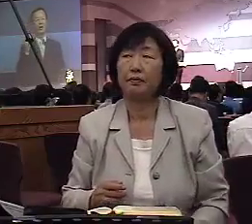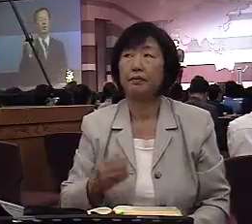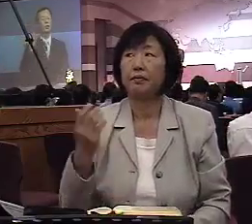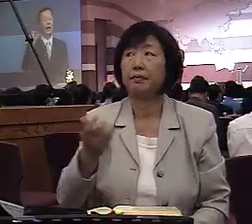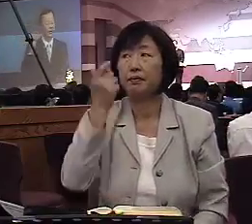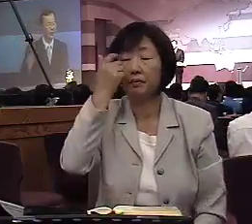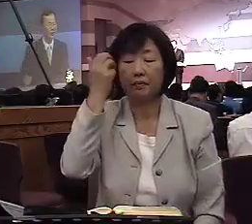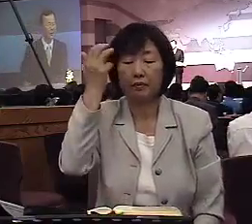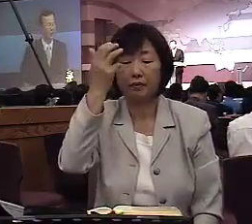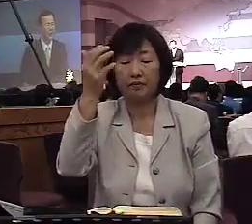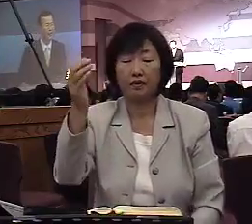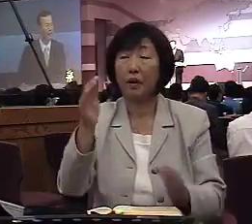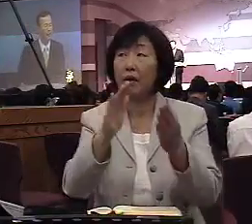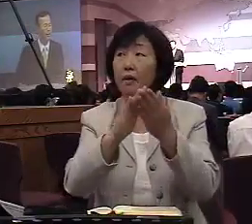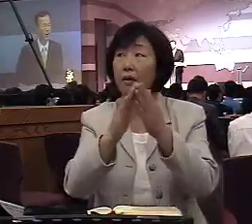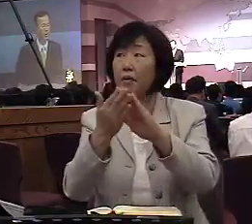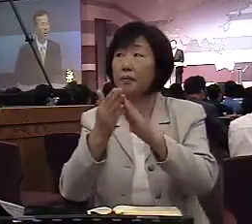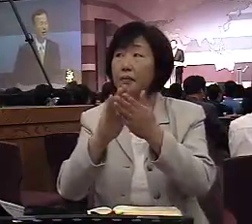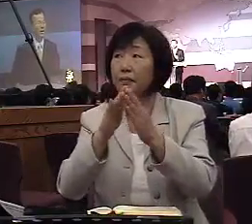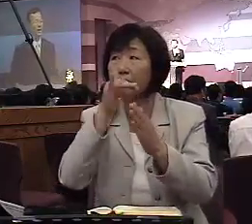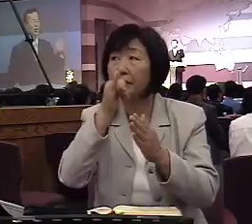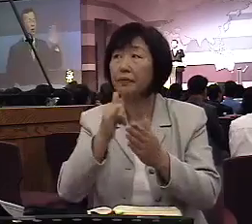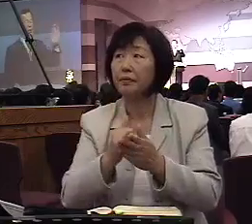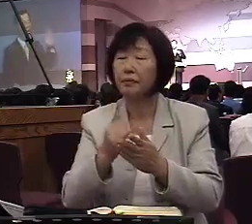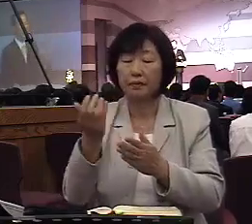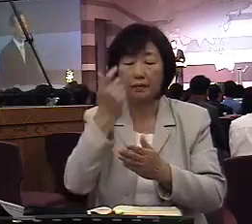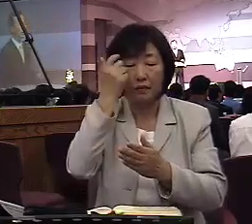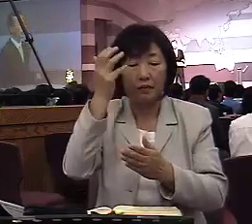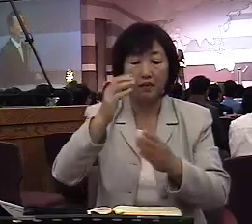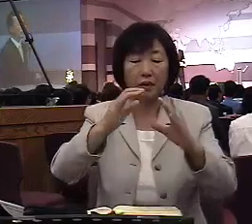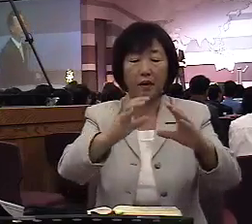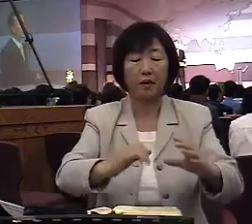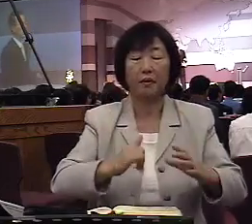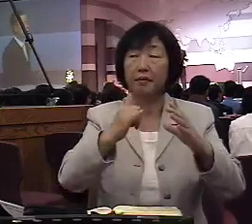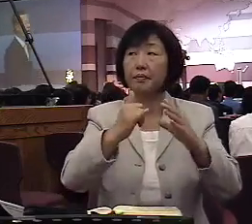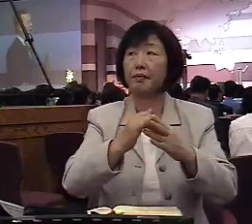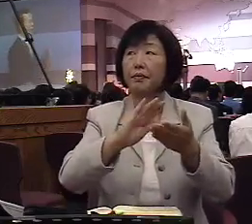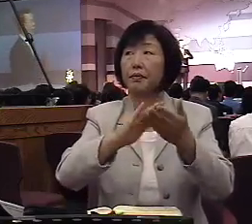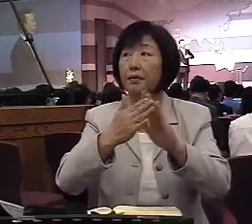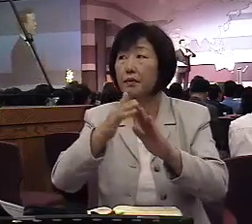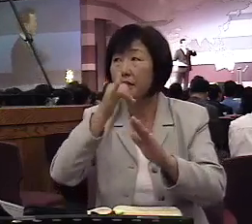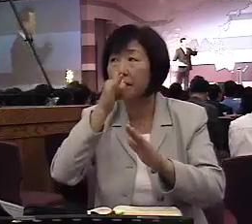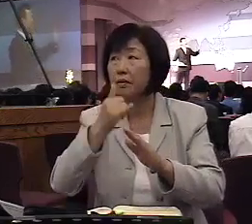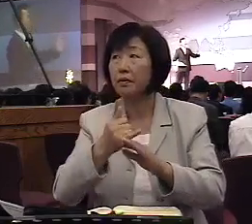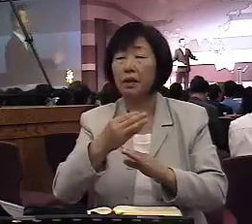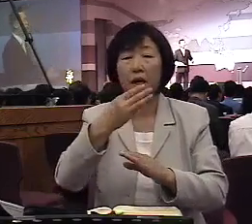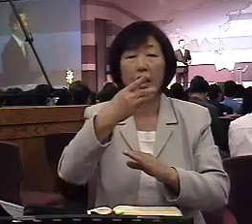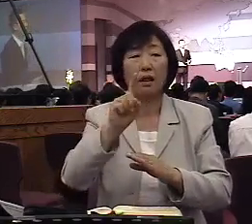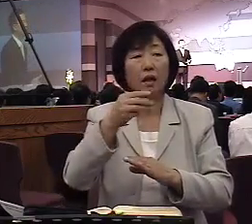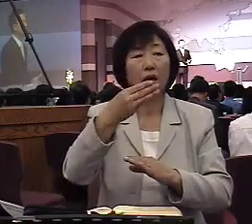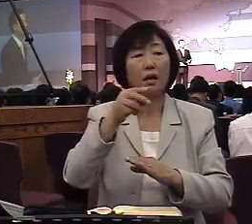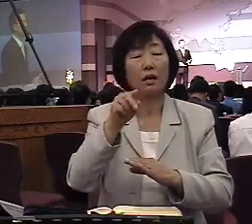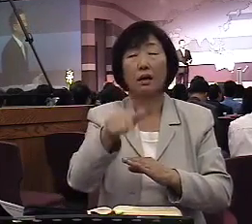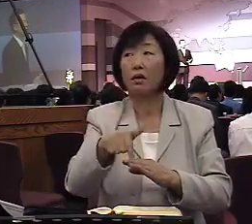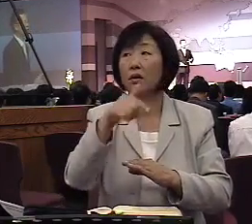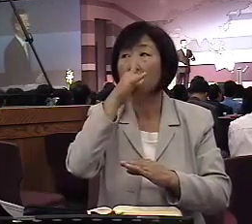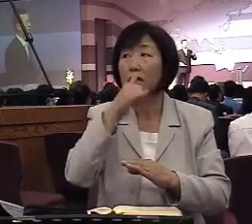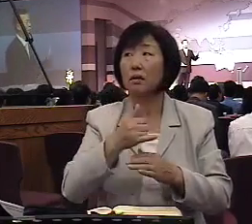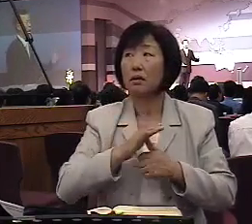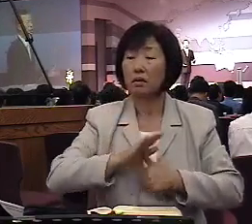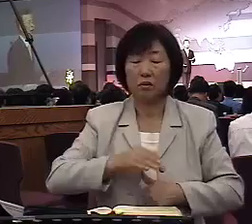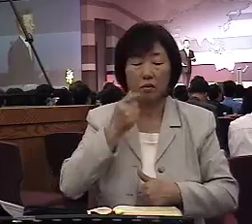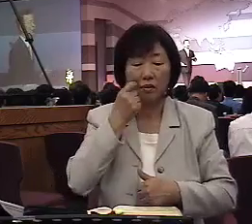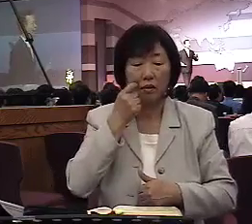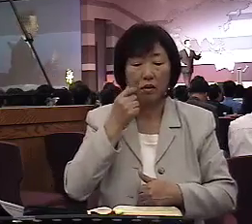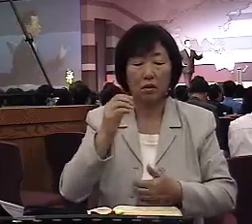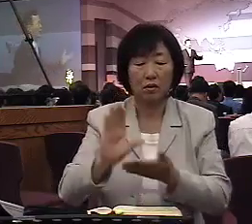영적인 면에서도 탄력이 있더라고요. 영의 세계에서도 탄력이 있더라고요. 우리가 그 탄력을 극복하지 못하면은